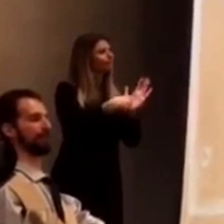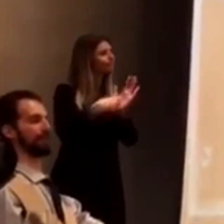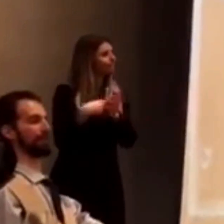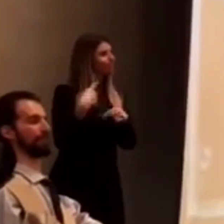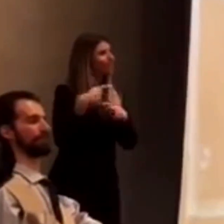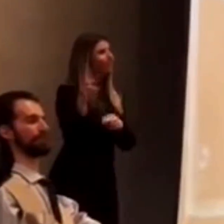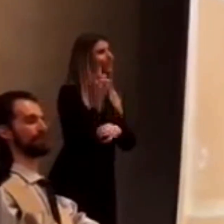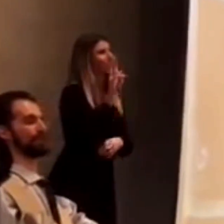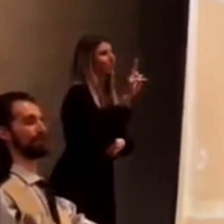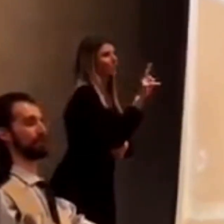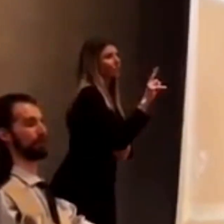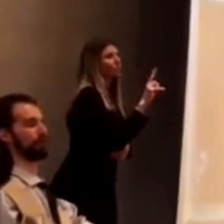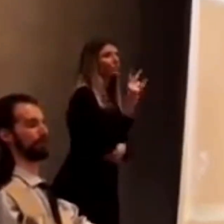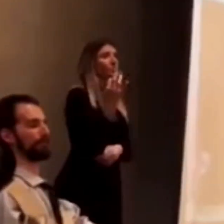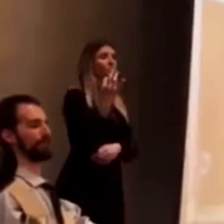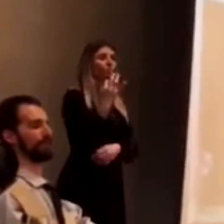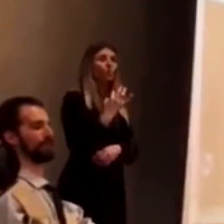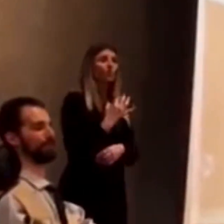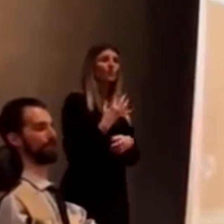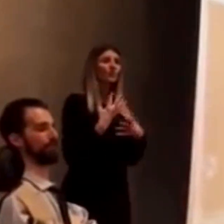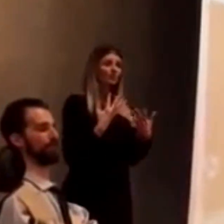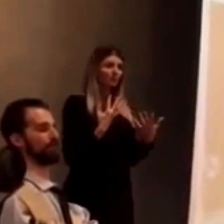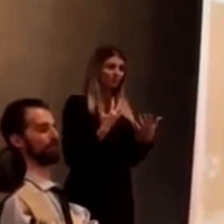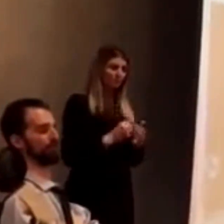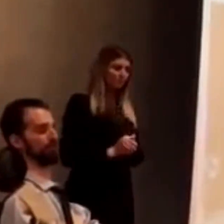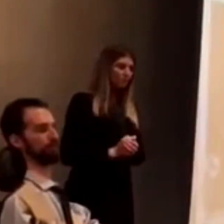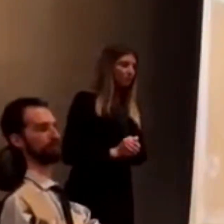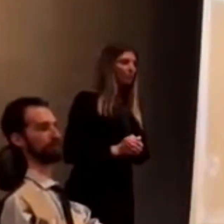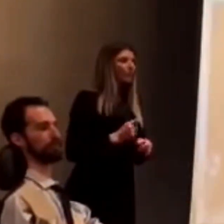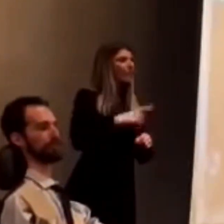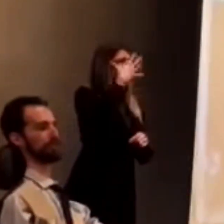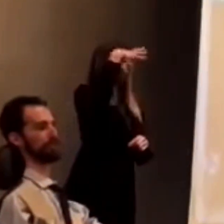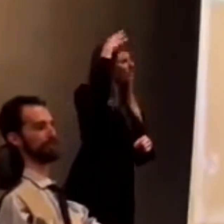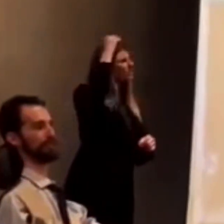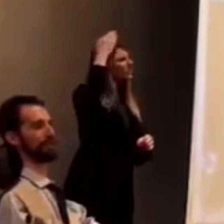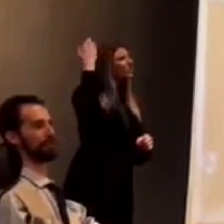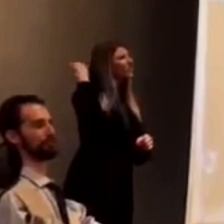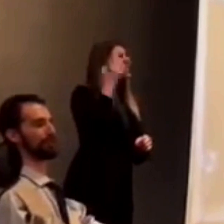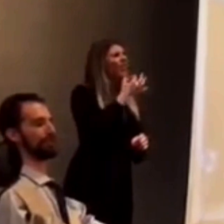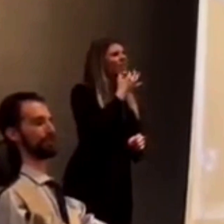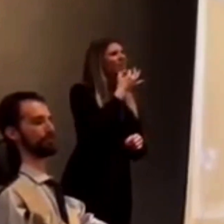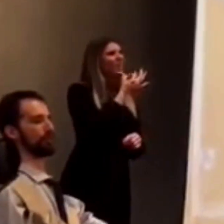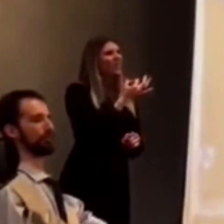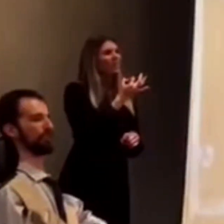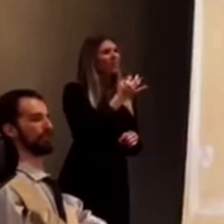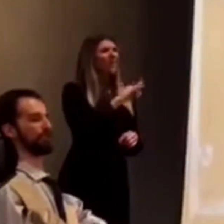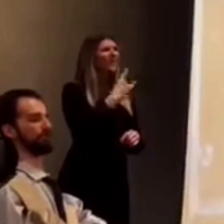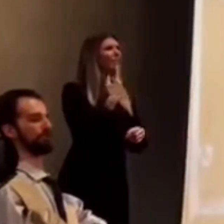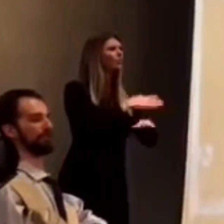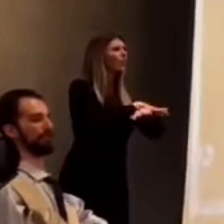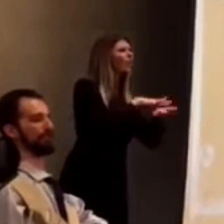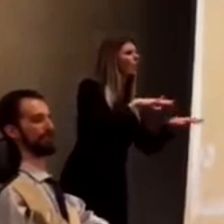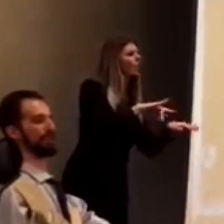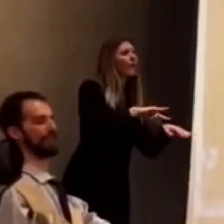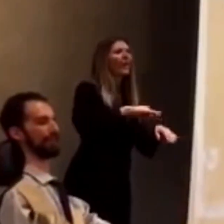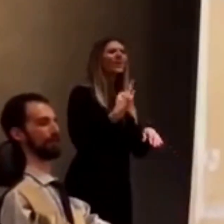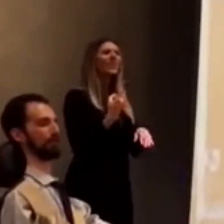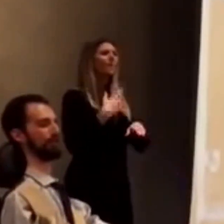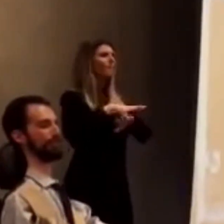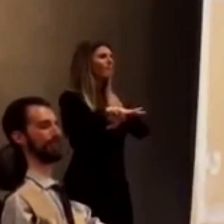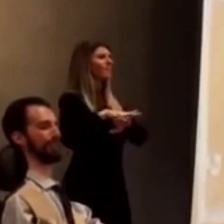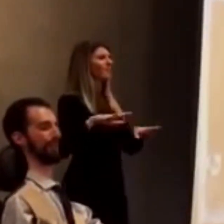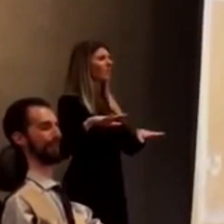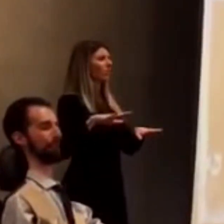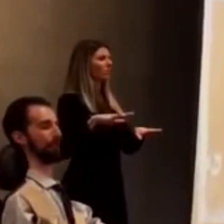Έβαλε μία αντίθεση, μία μοναδική αντίθεση, όταν ο Τσίπρας είπε «Μην τους τελειώνουμε, εμάς τελειώνουμε».